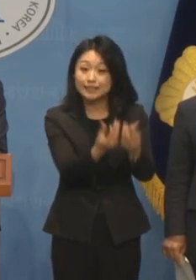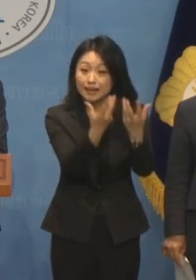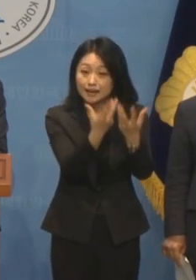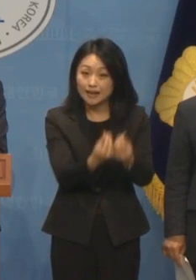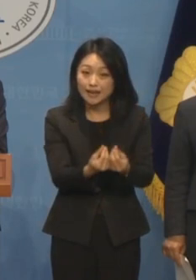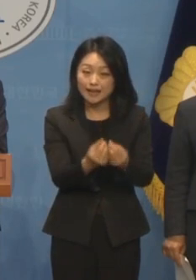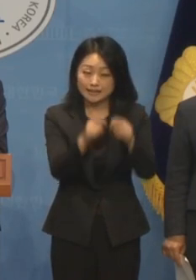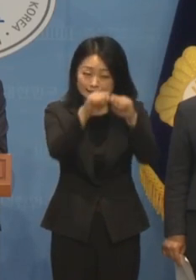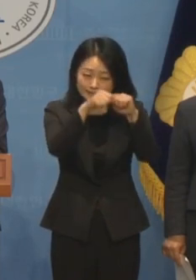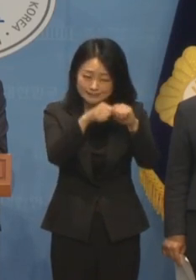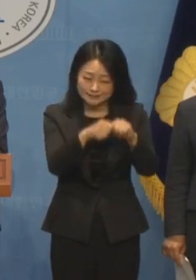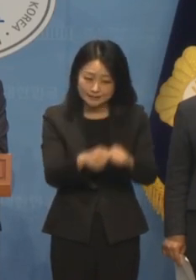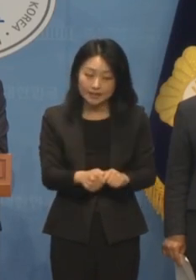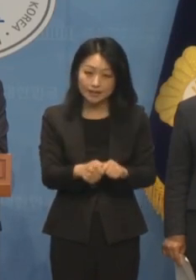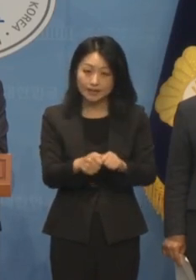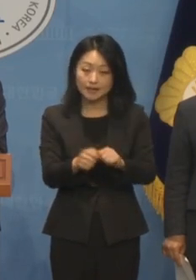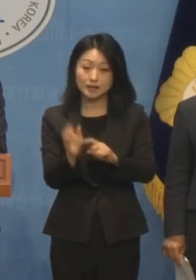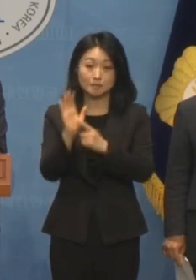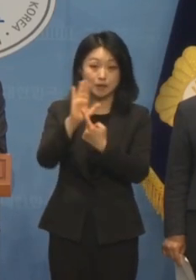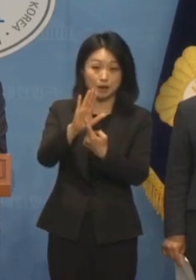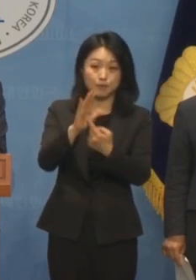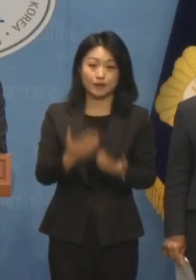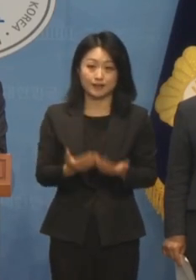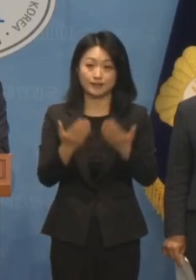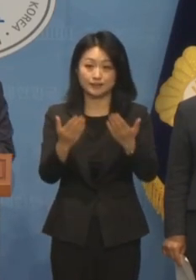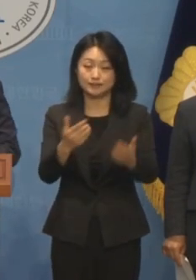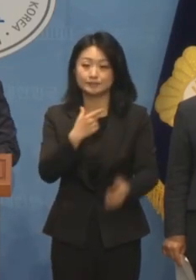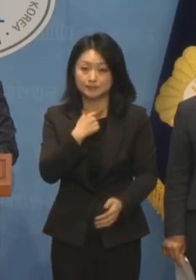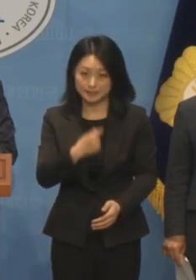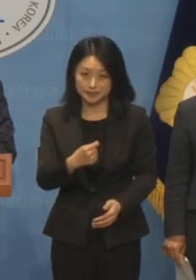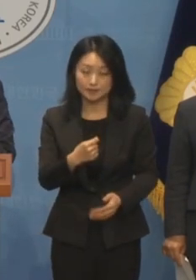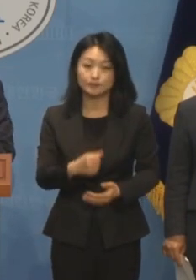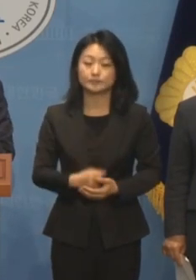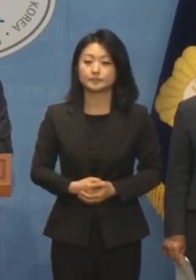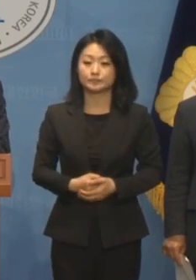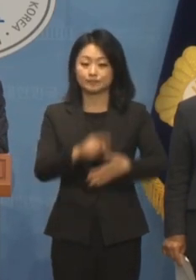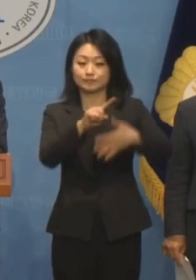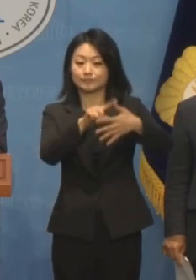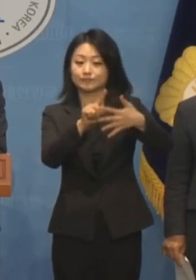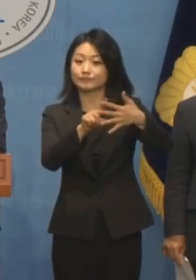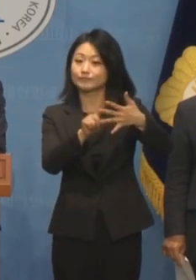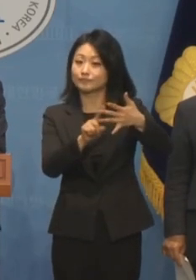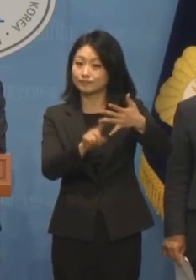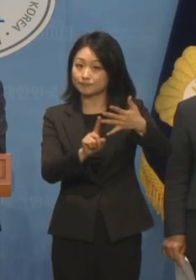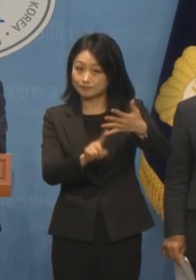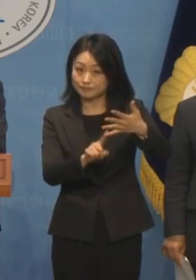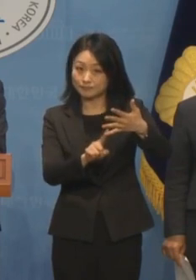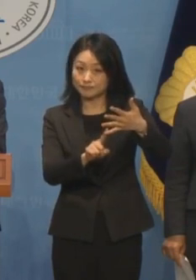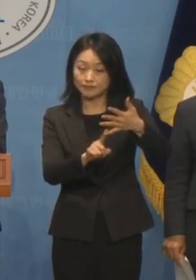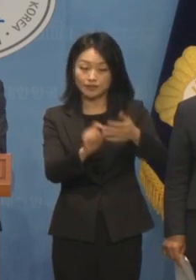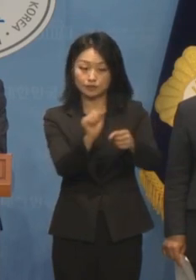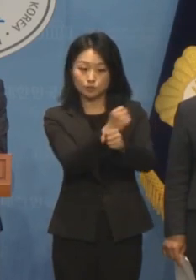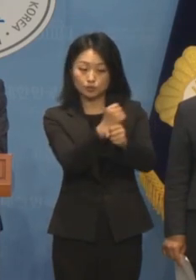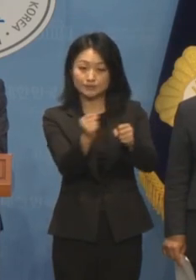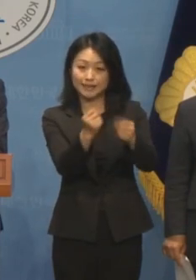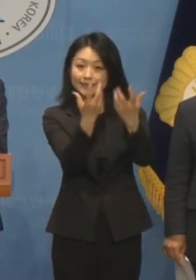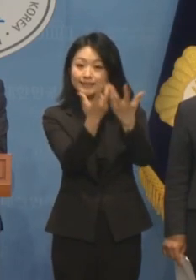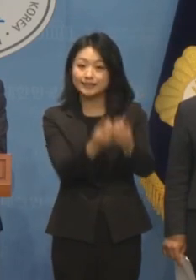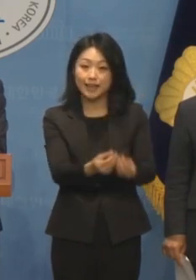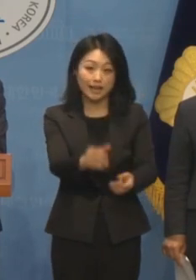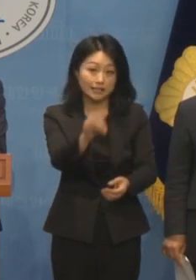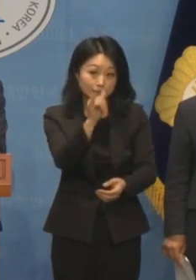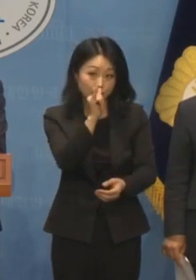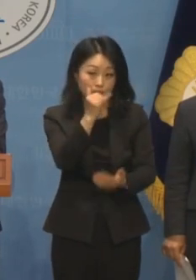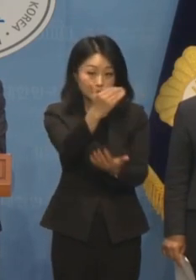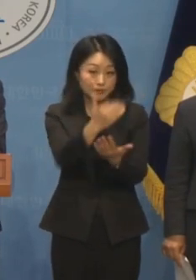하나씩 밝히고 진상을 규명해 갈 예정입니다. 5가지로 분류한 검찰의 사건 조작 유형은